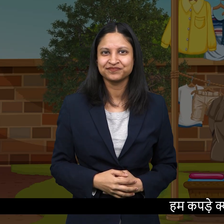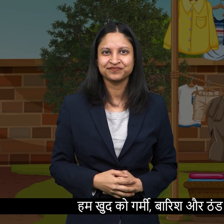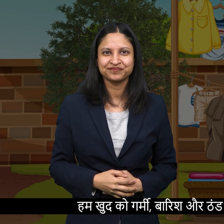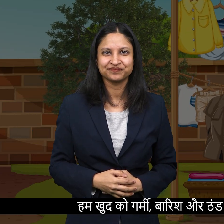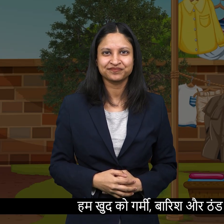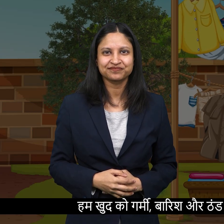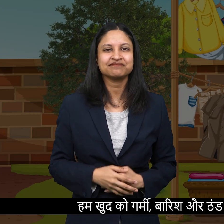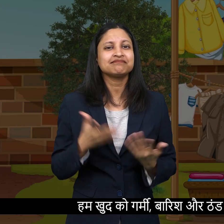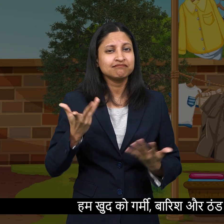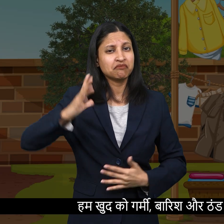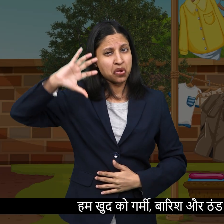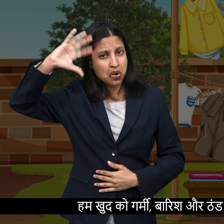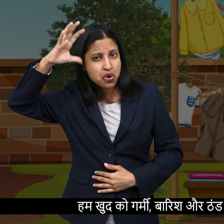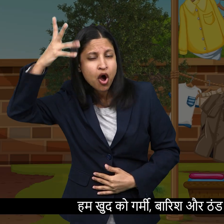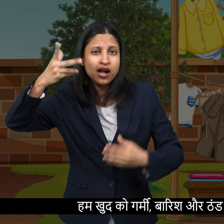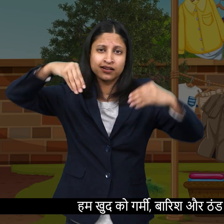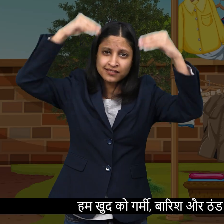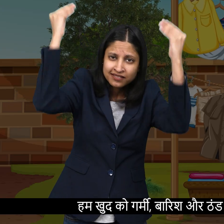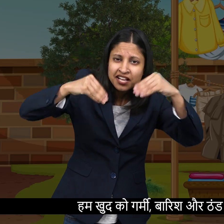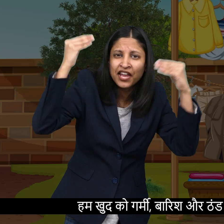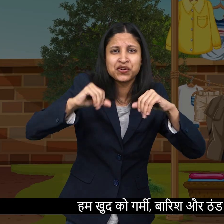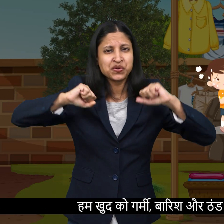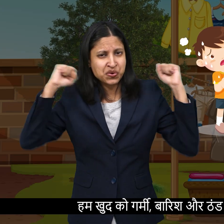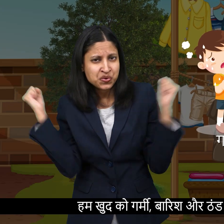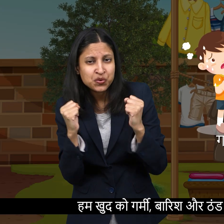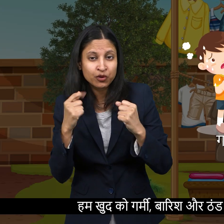हम खुद को गर्मी, बारिश और ठंड से बचाने के लिए कपड़े पहनते हैं।